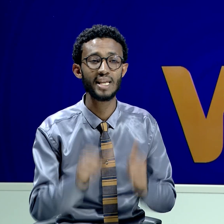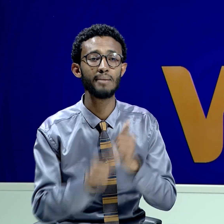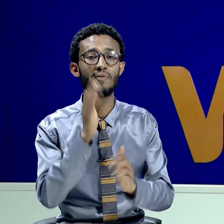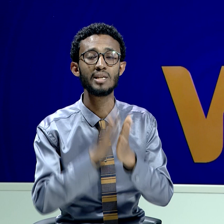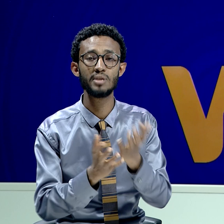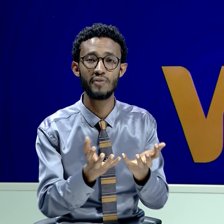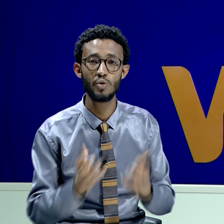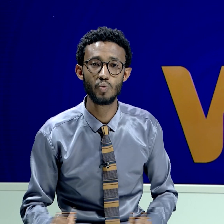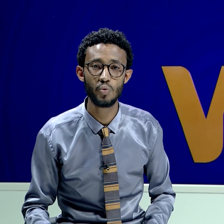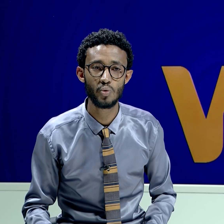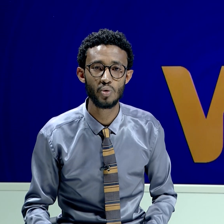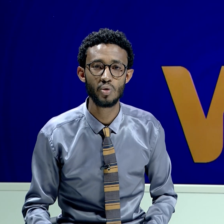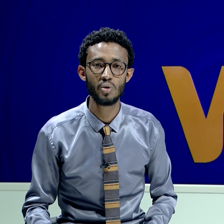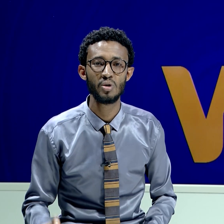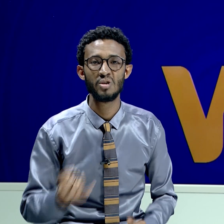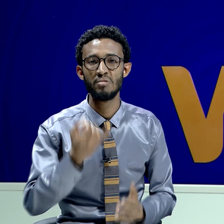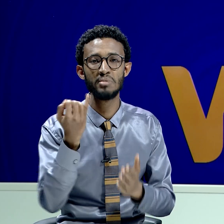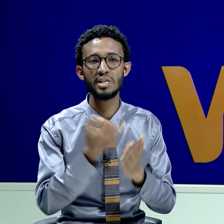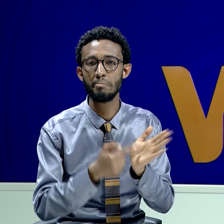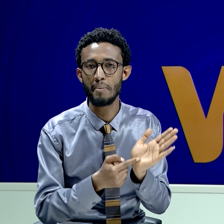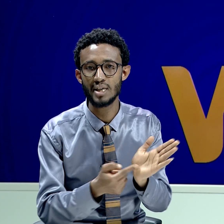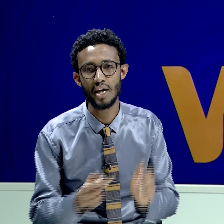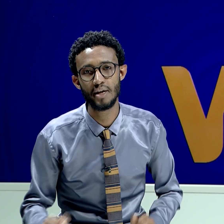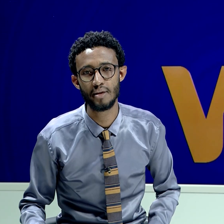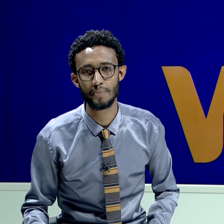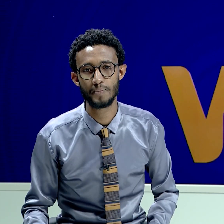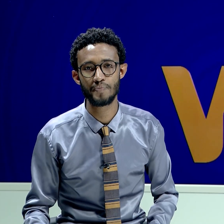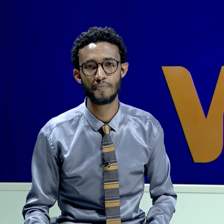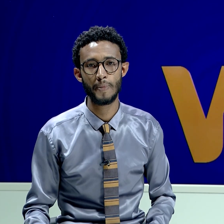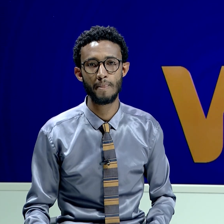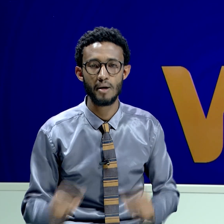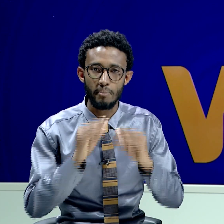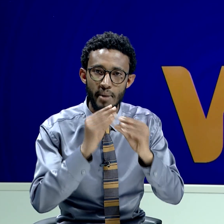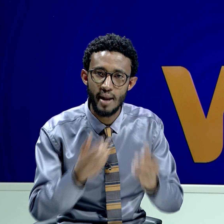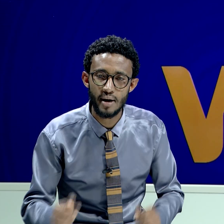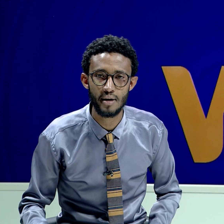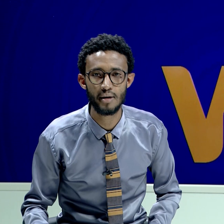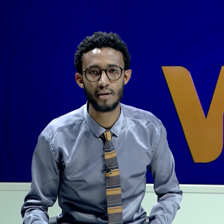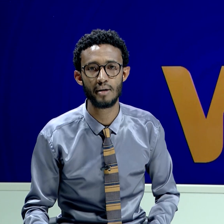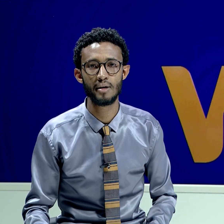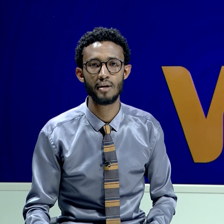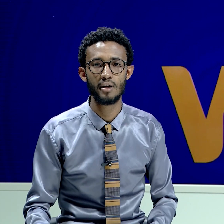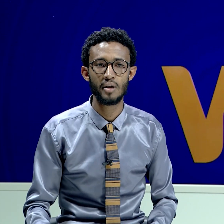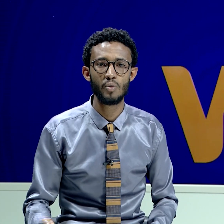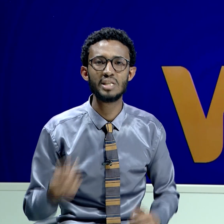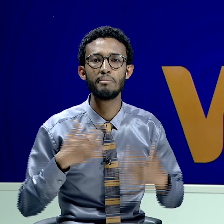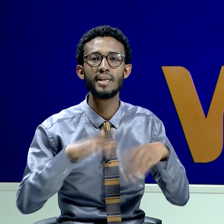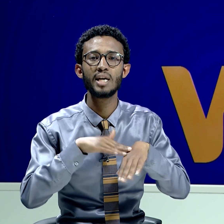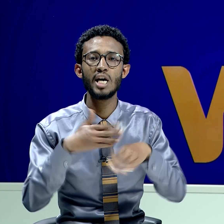ما فاز من سيف اللبو مثل بما سيد بما نجر اسمه تكاد كاش